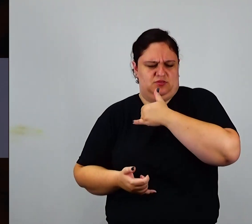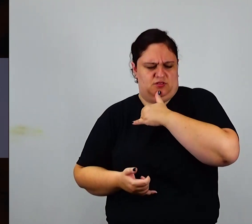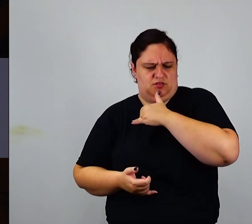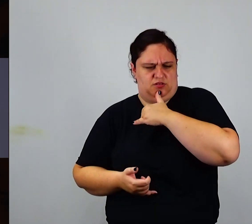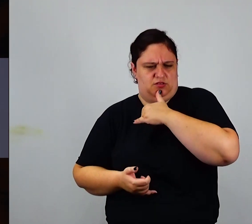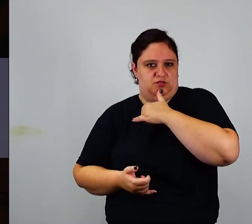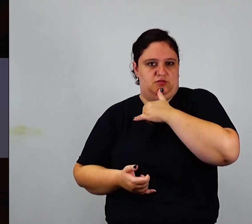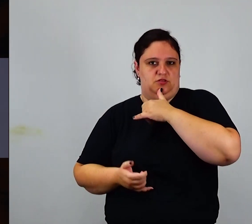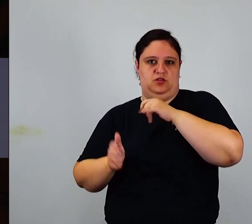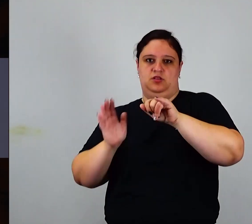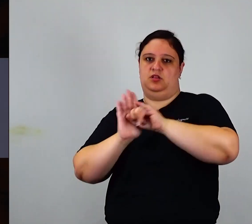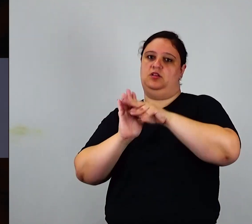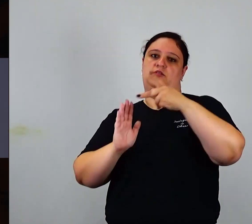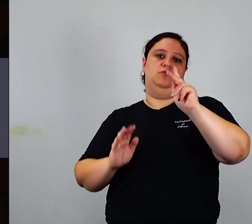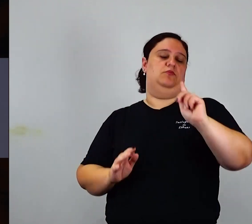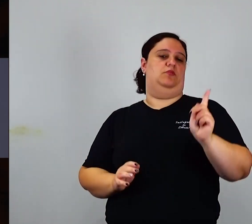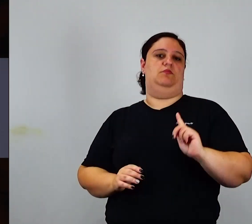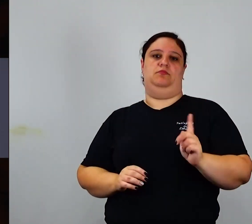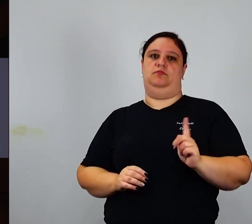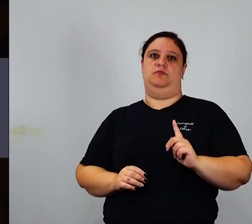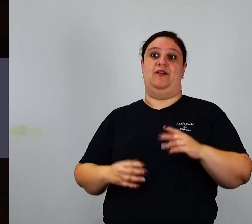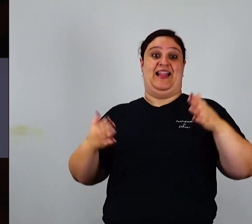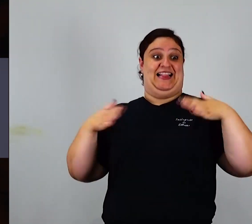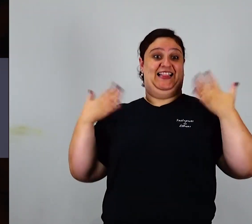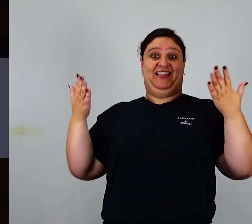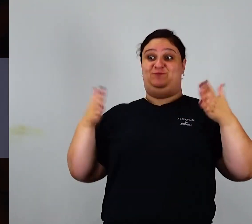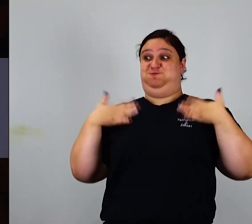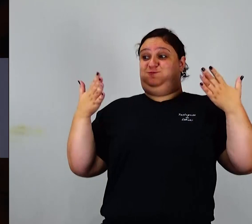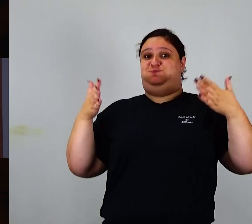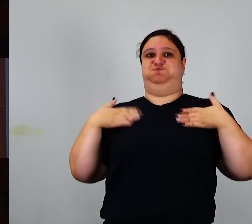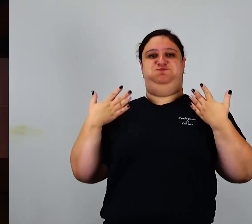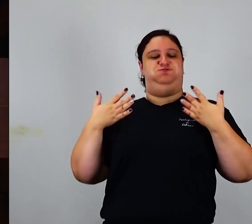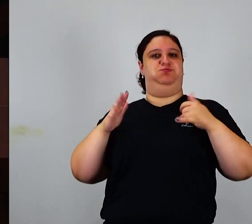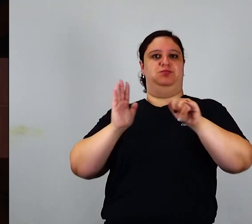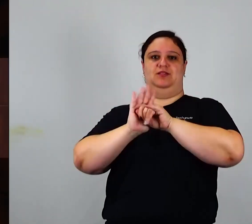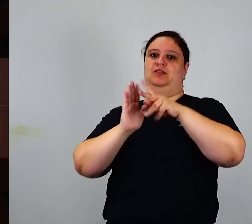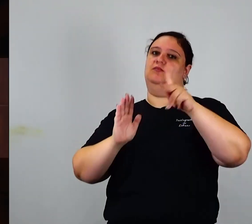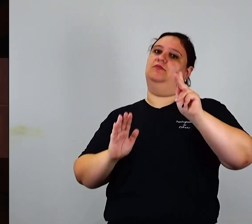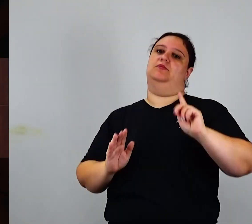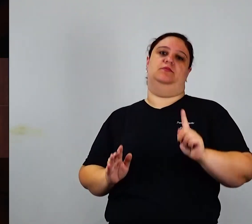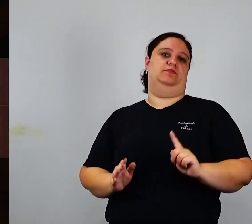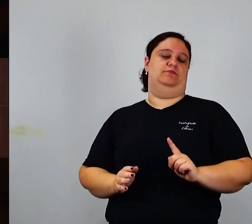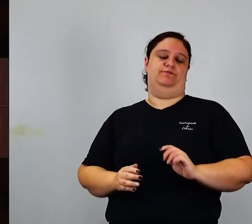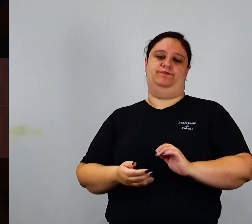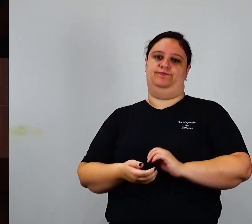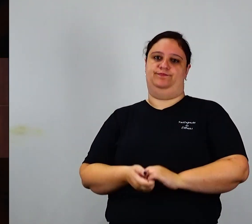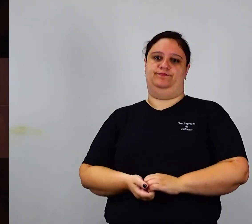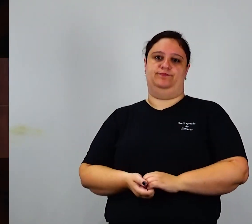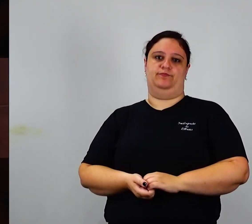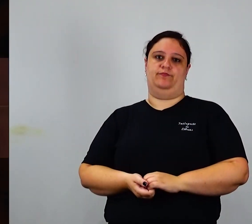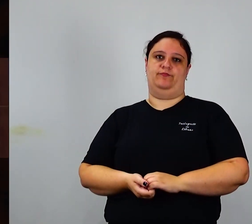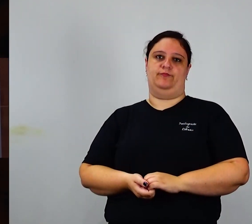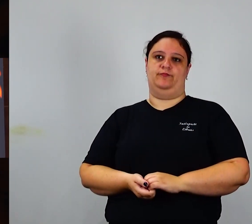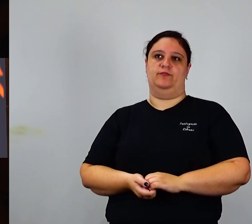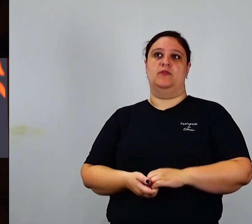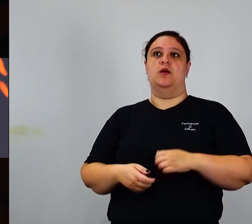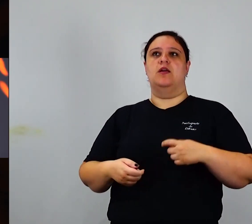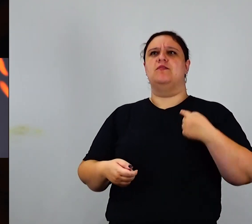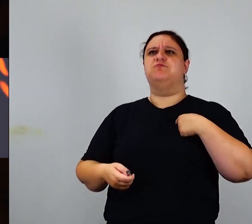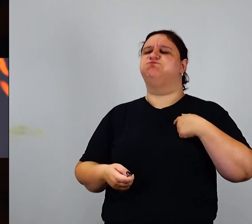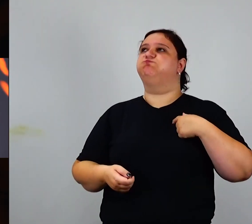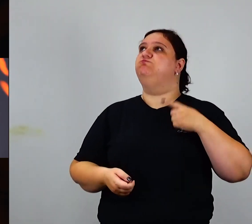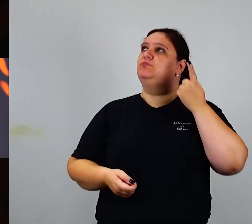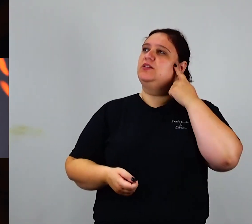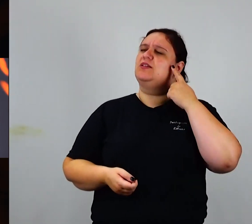identidade. Se você está alegre demais, essa também não é a sua identidade. Se você se sente